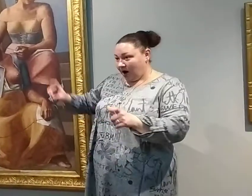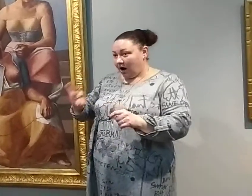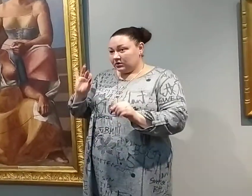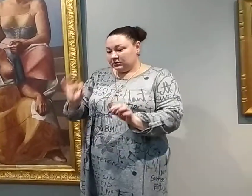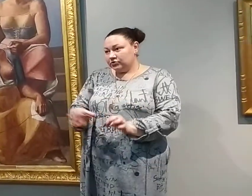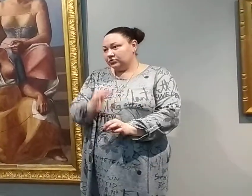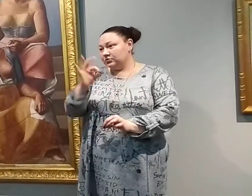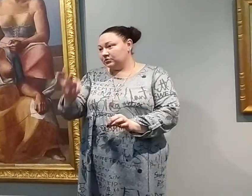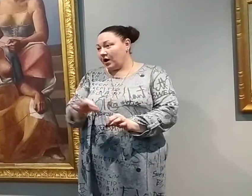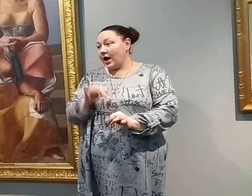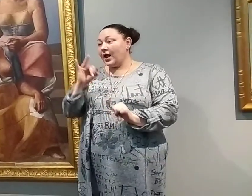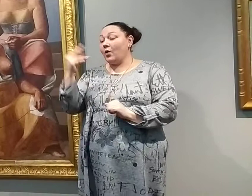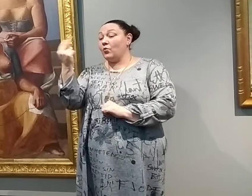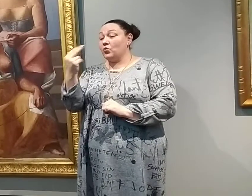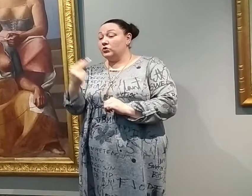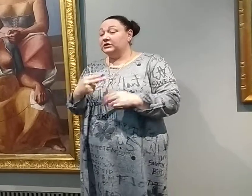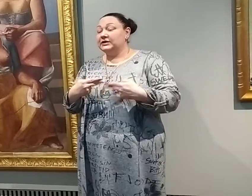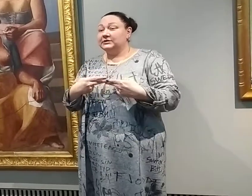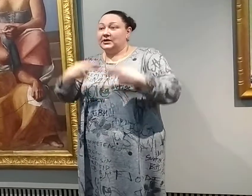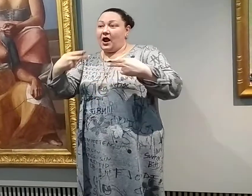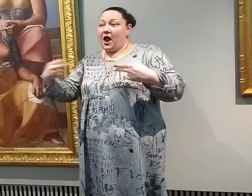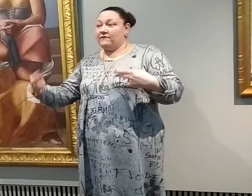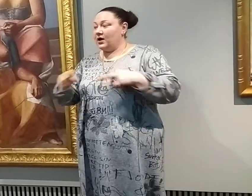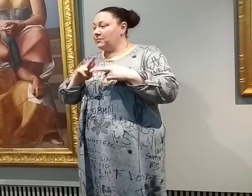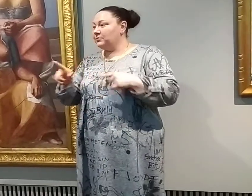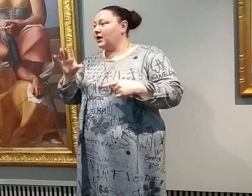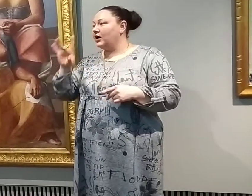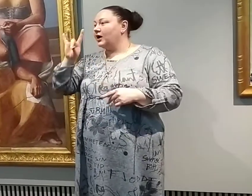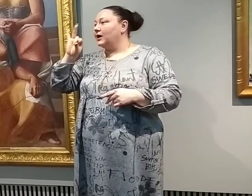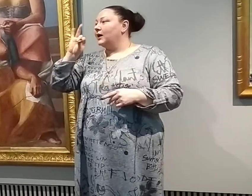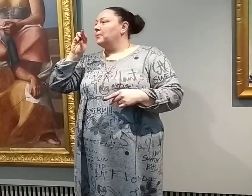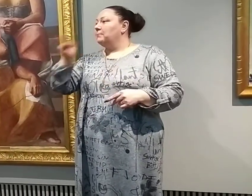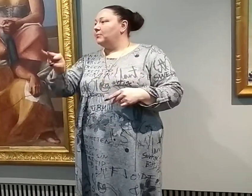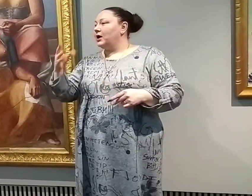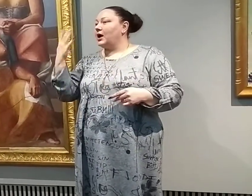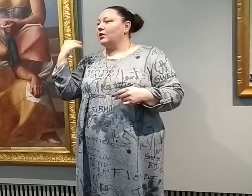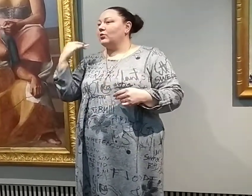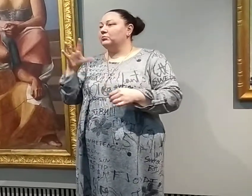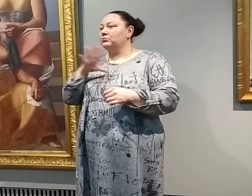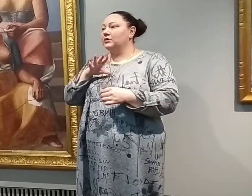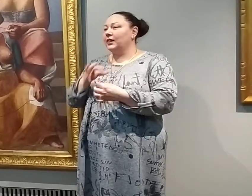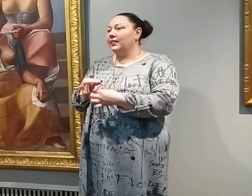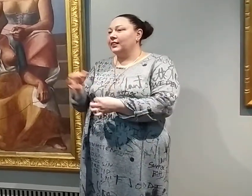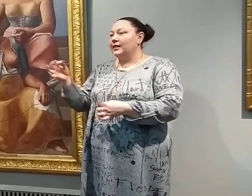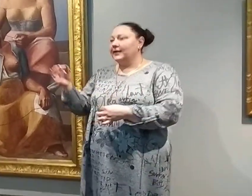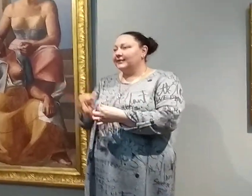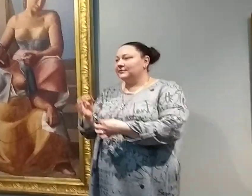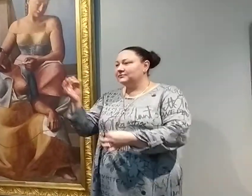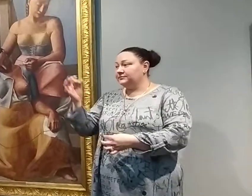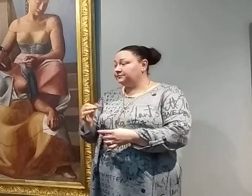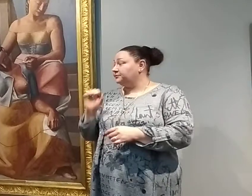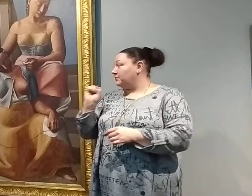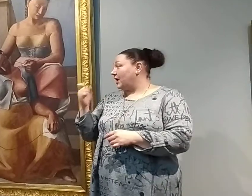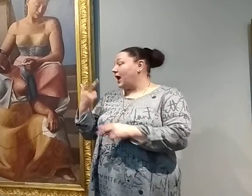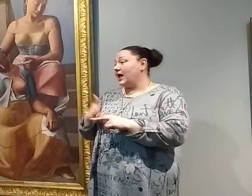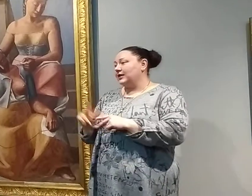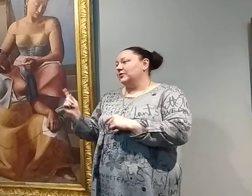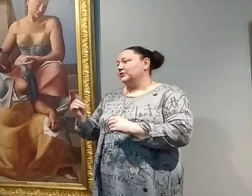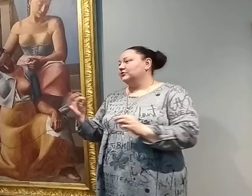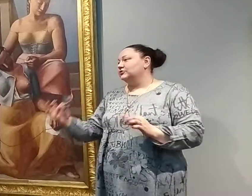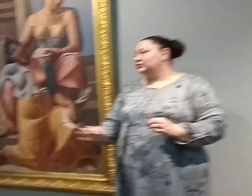И художник их сравнивает с римскими богинями, которые пряли нить судьбы. А эти женщины, они